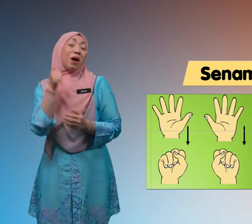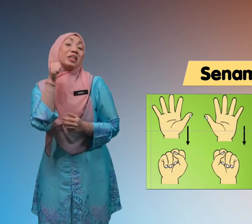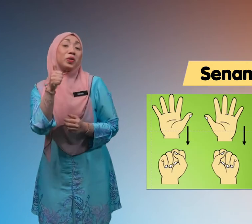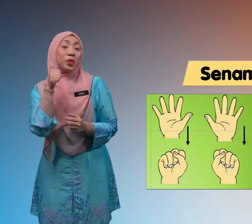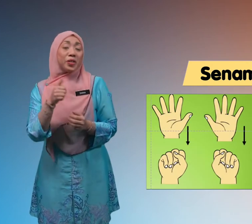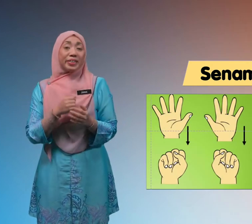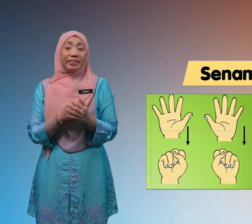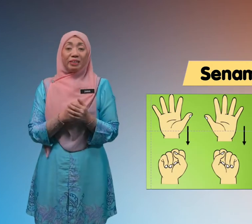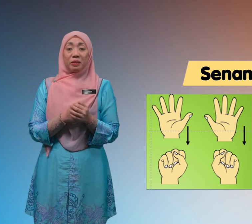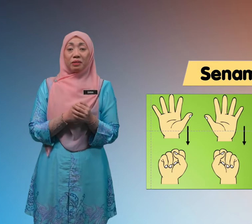Bagus.